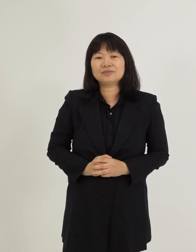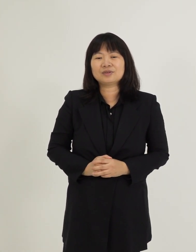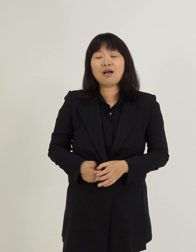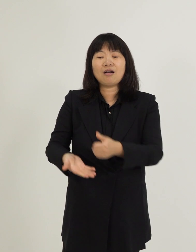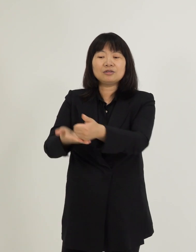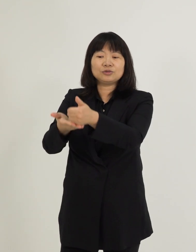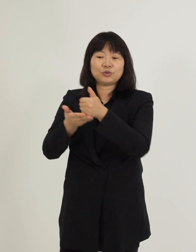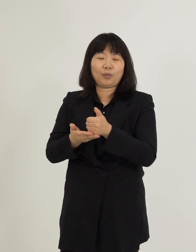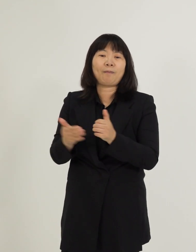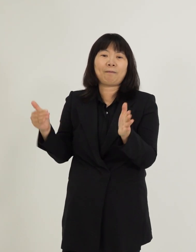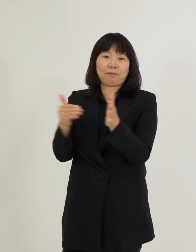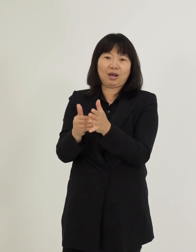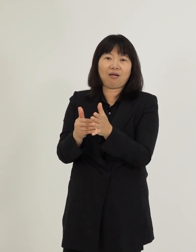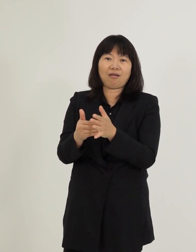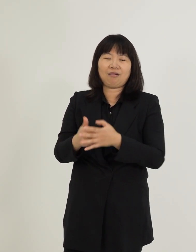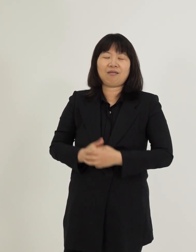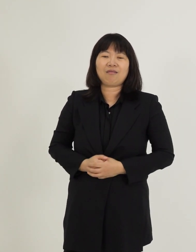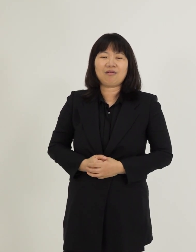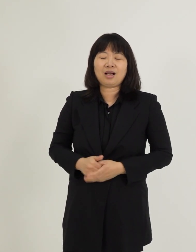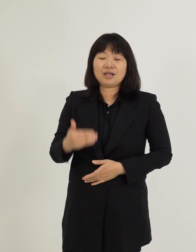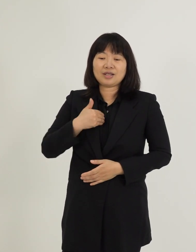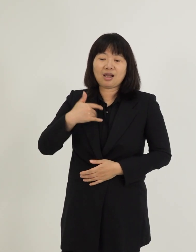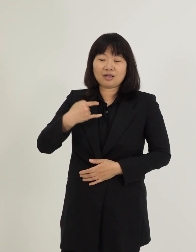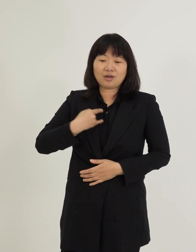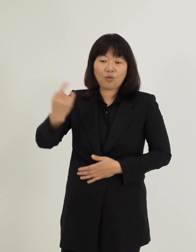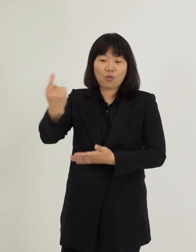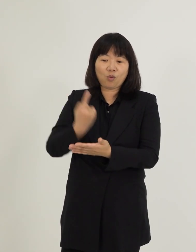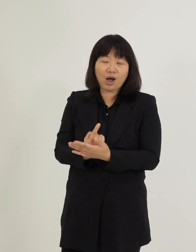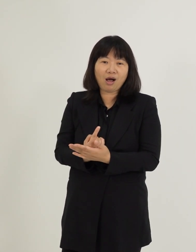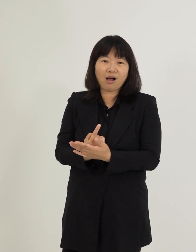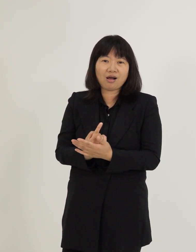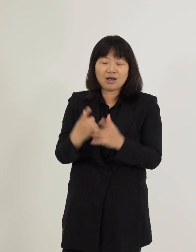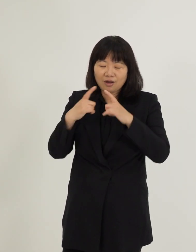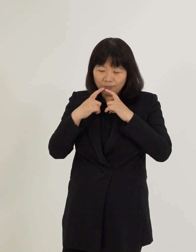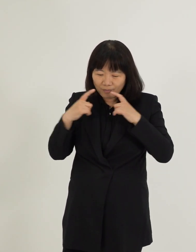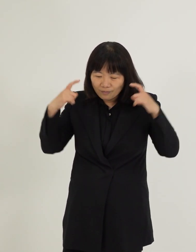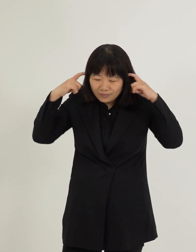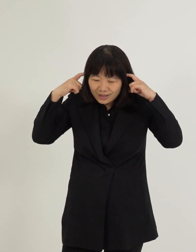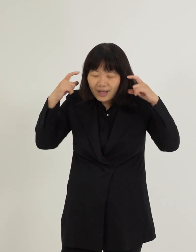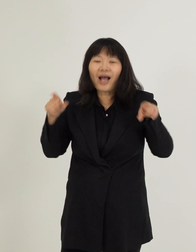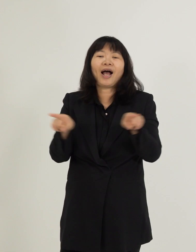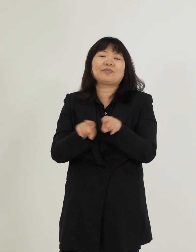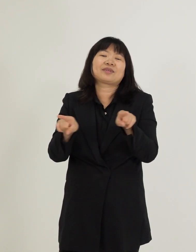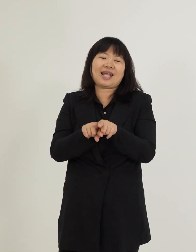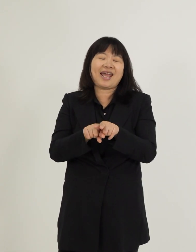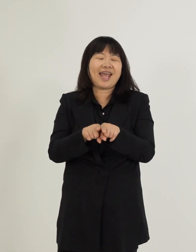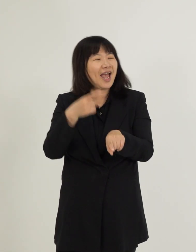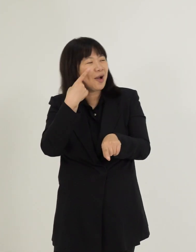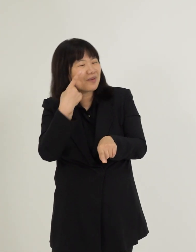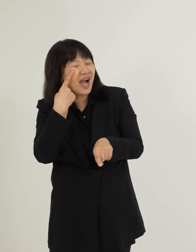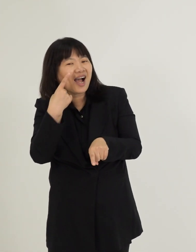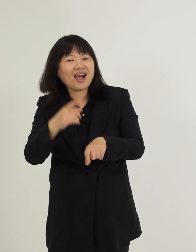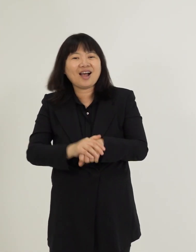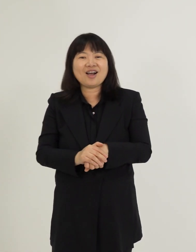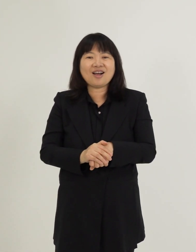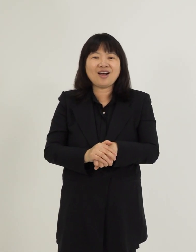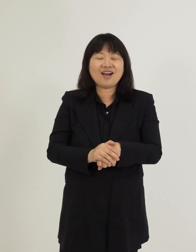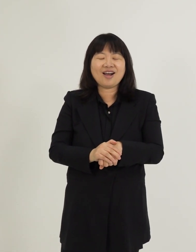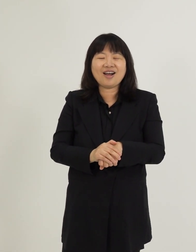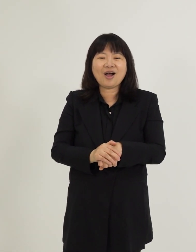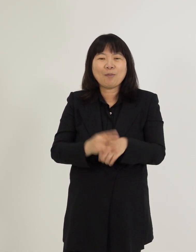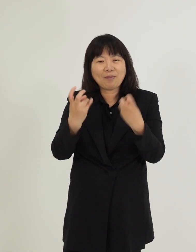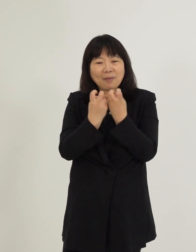초대해 주셨어요. 내게로 와서 멍에를 같이 매자. 멍에 매는 법을